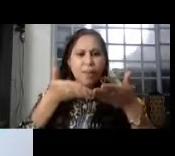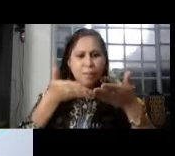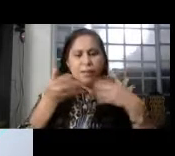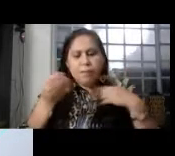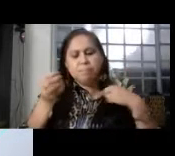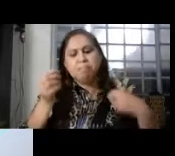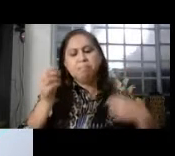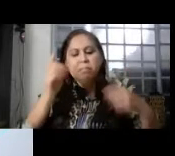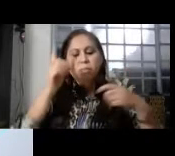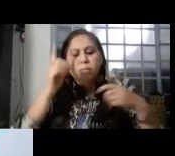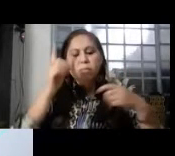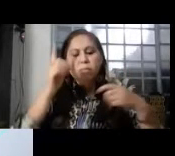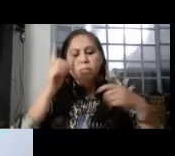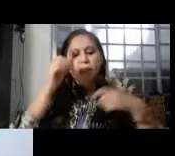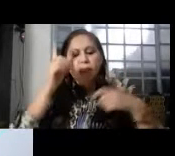especificamente